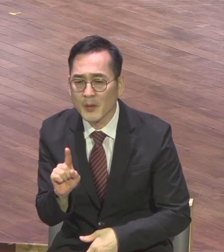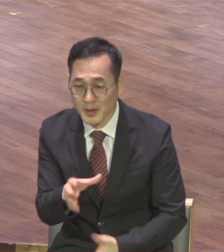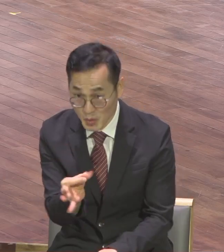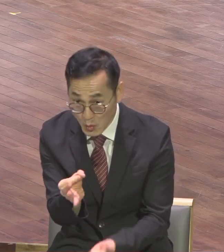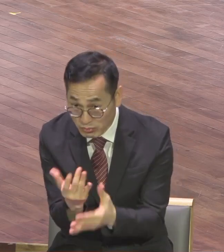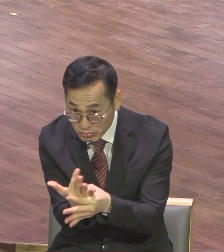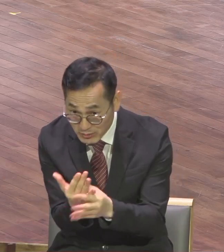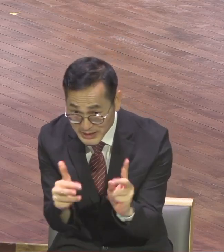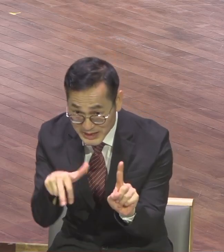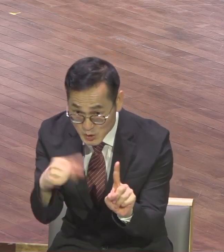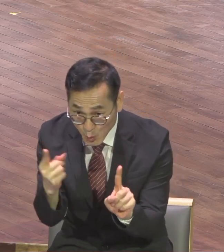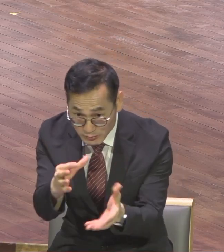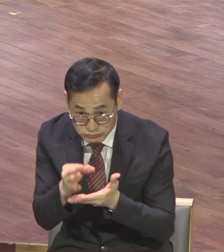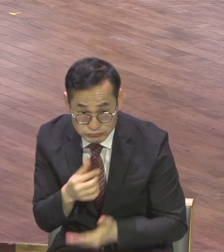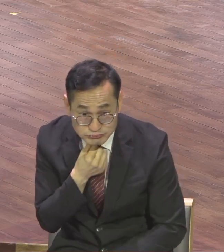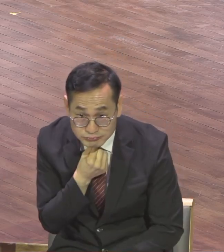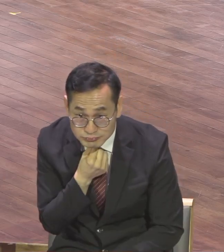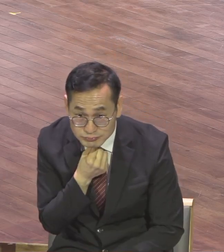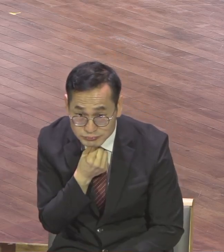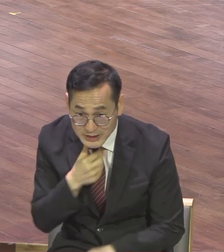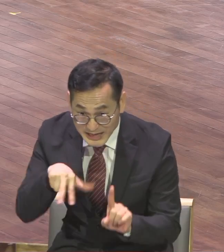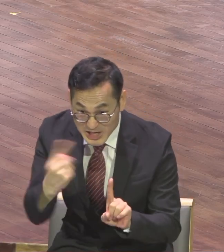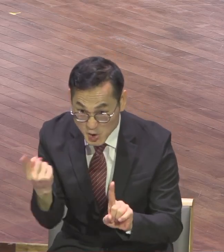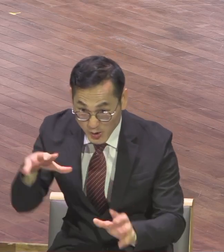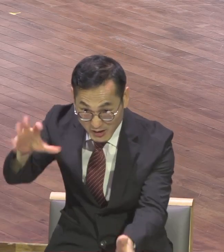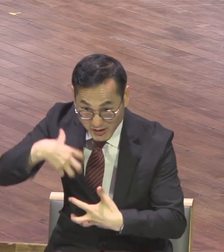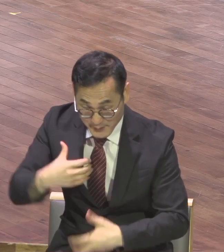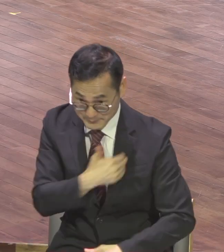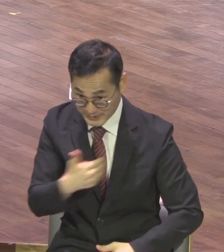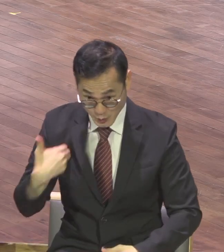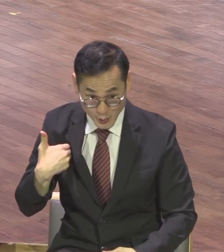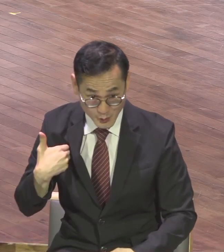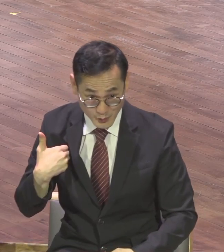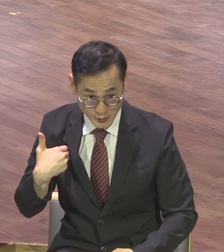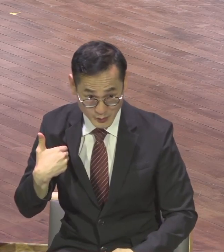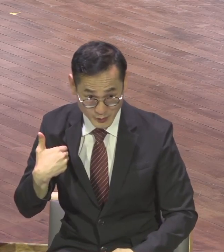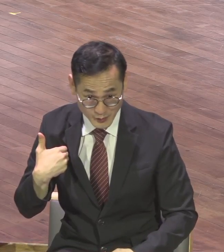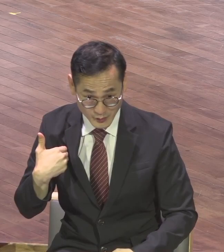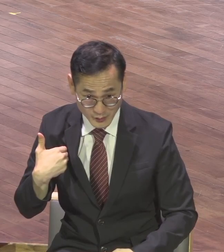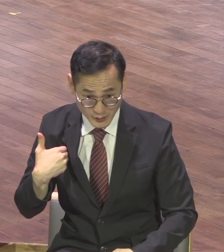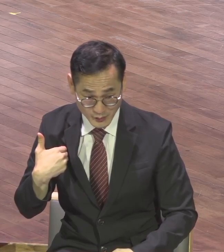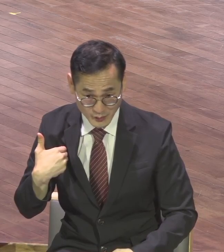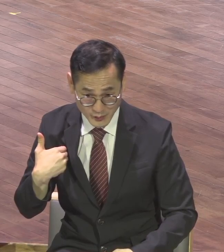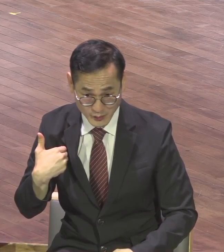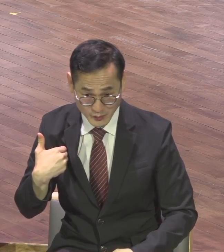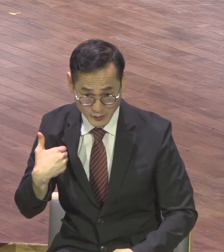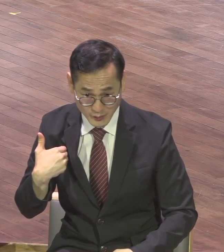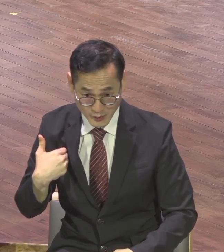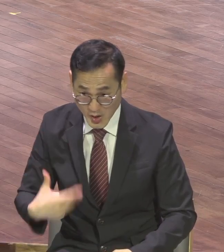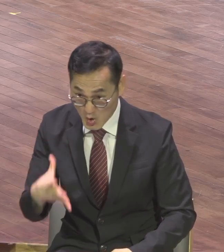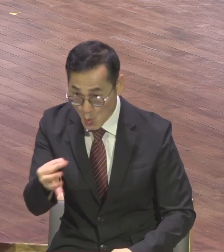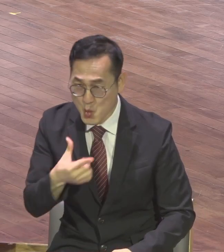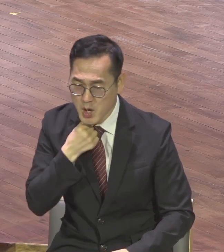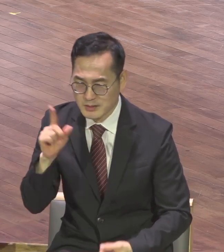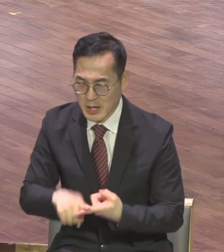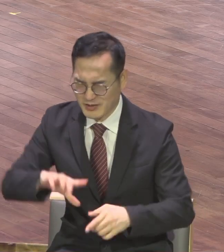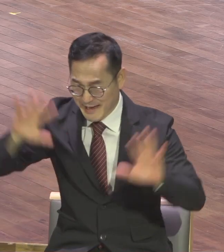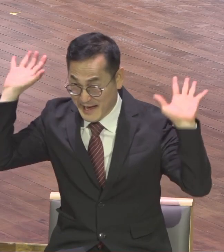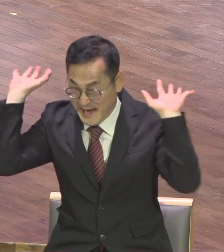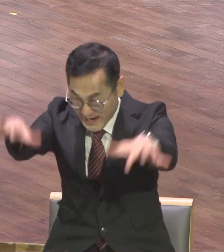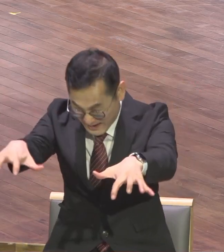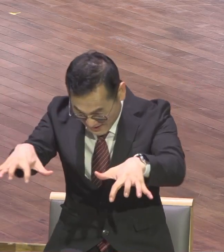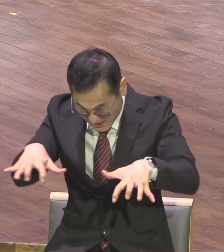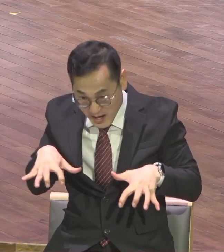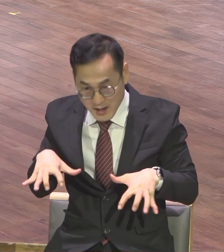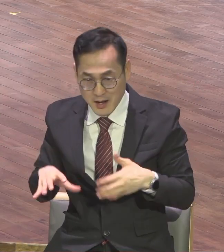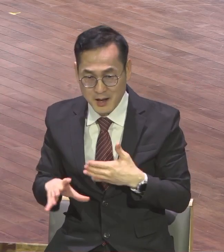현금 1조입니까? 가져보세요. 만족 있는가? 여러분 원하는 물질 마음대로 가져보시라고.